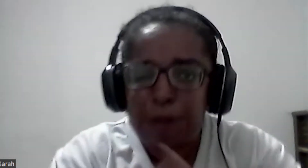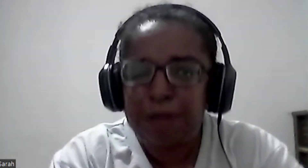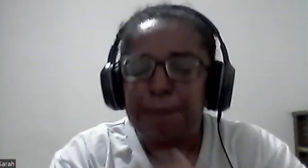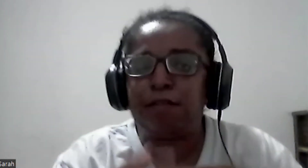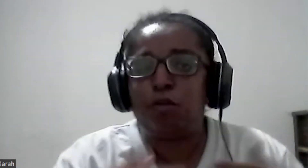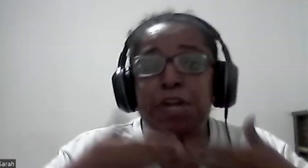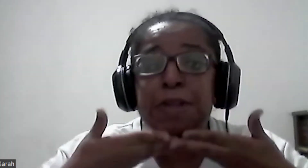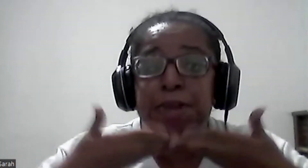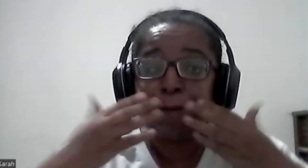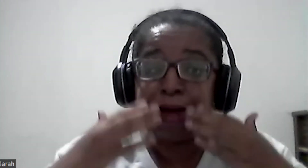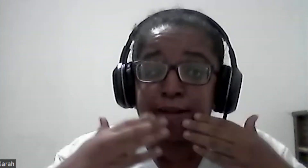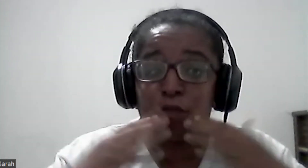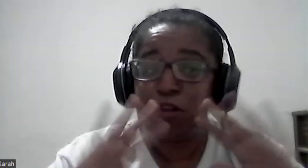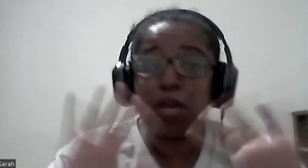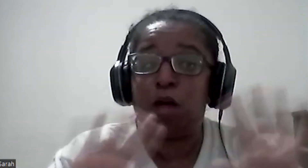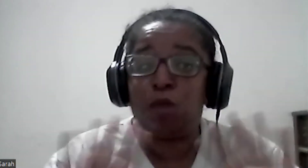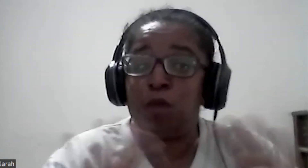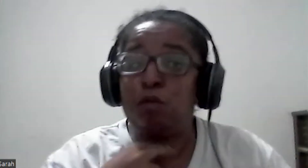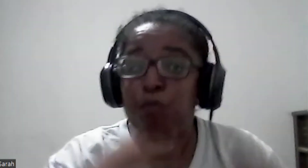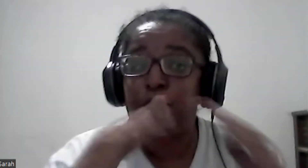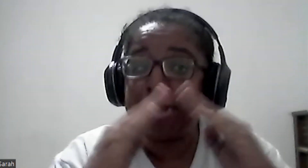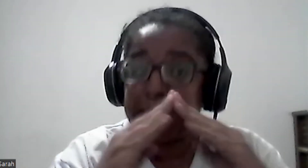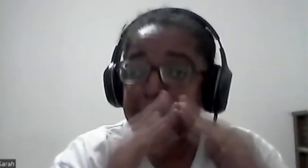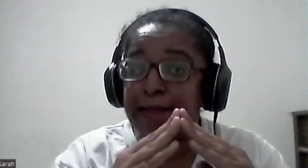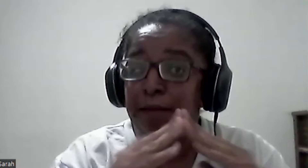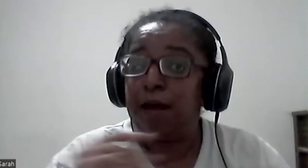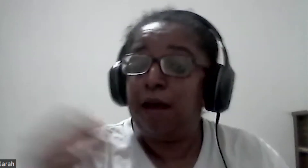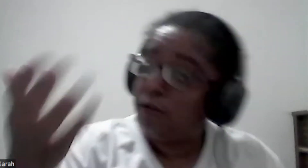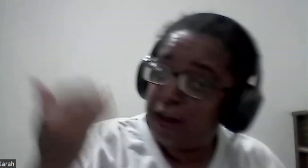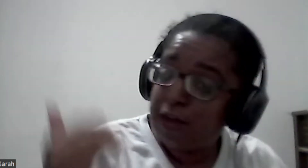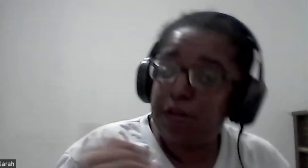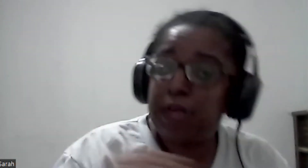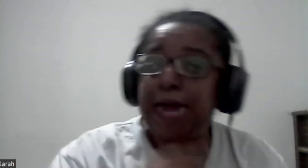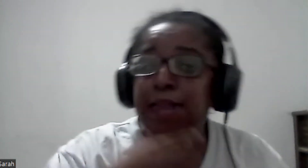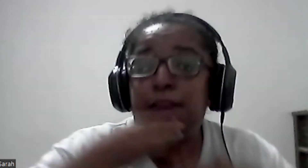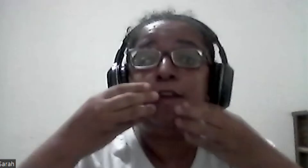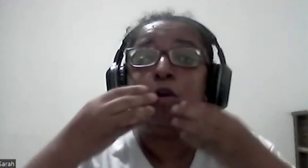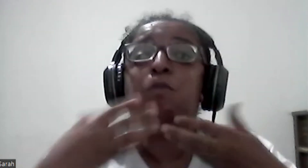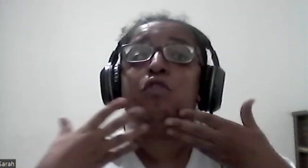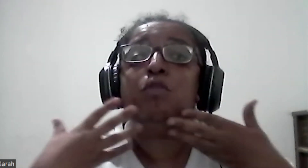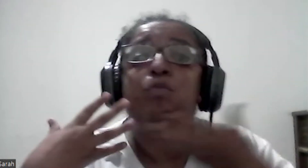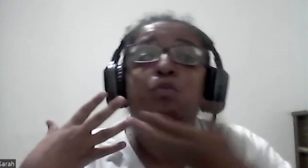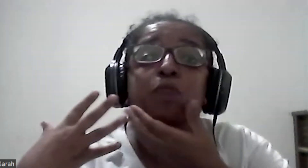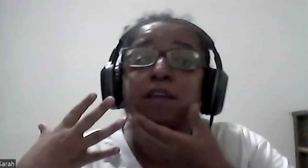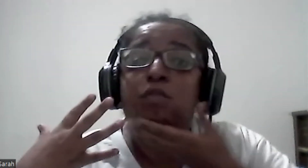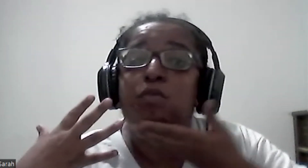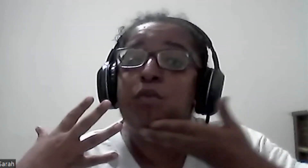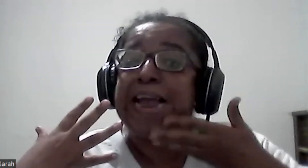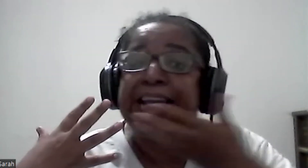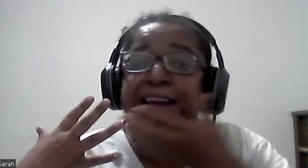mim, abraçou, queria tirar a máscara. Eu disse, não, vamos chegar em casa. Chegamos em casa, ele tirou e mostrou o queixo todo ralado,